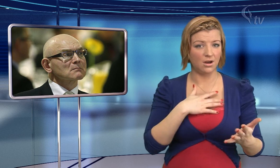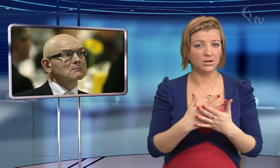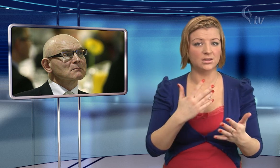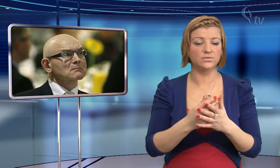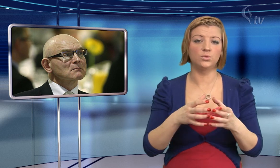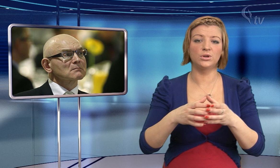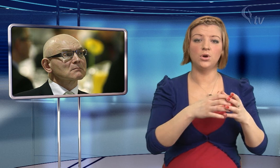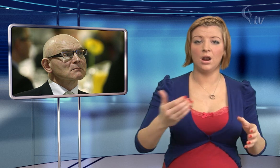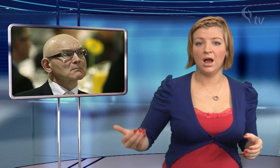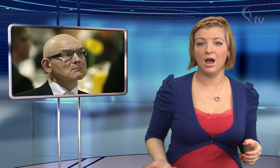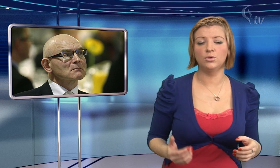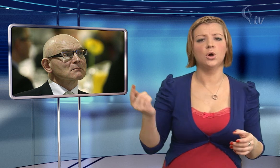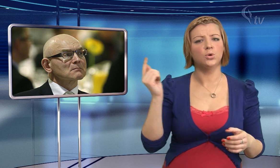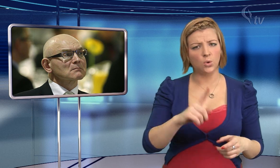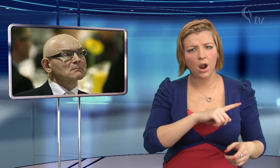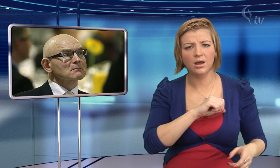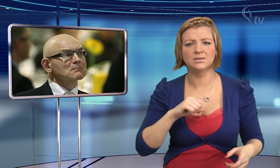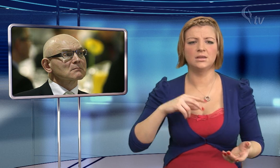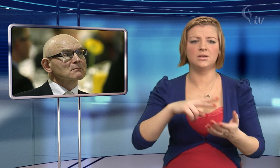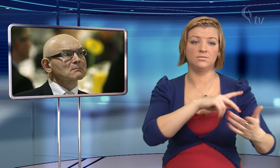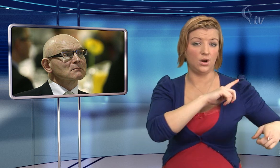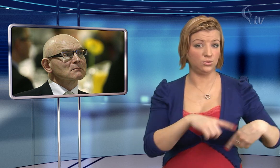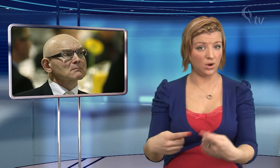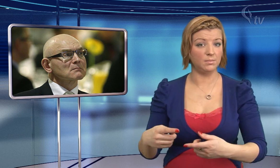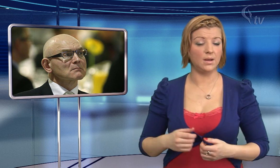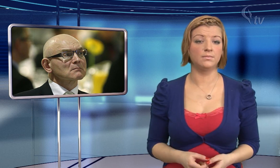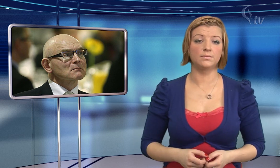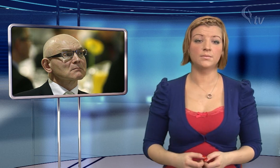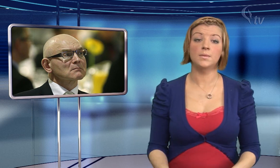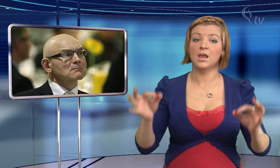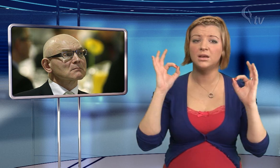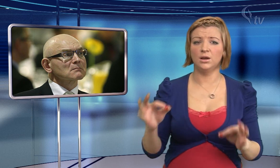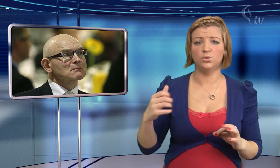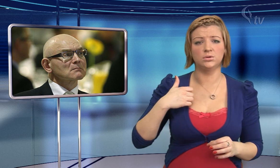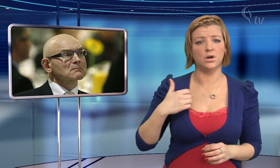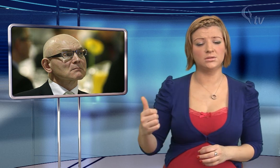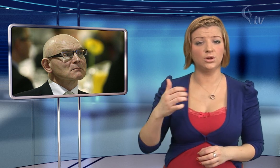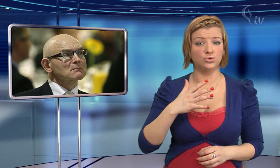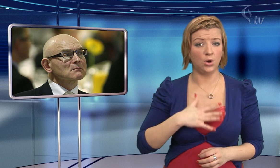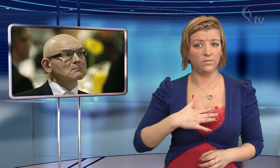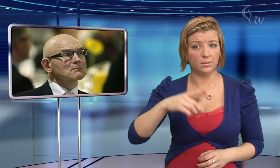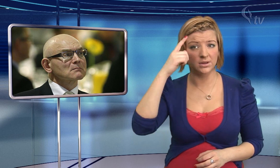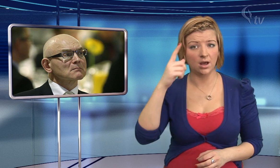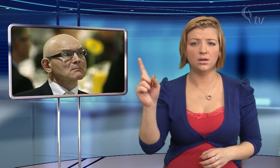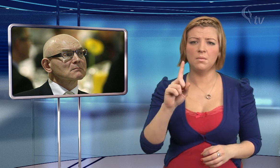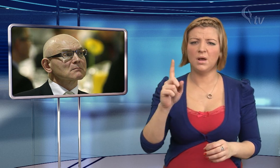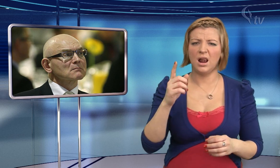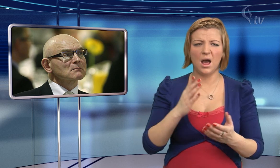teiste isikutega võrdsed võimalused aktiivselt ühiskonna elus osaleda ja iseseisvalt toime tulla.